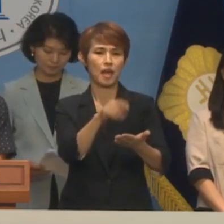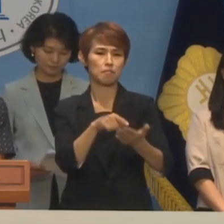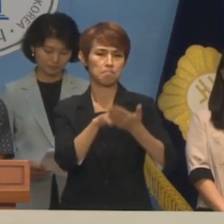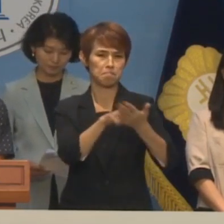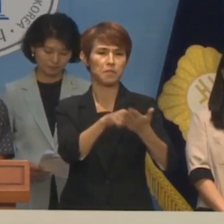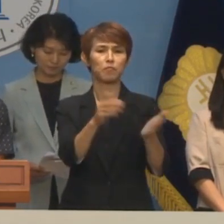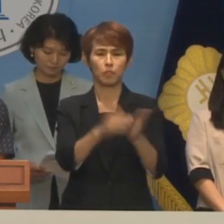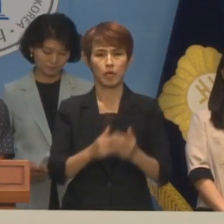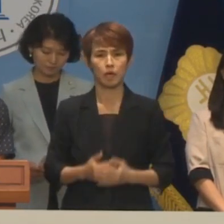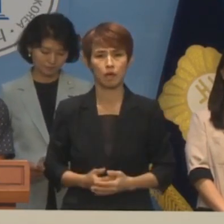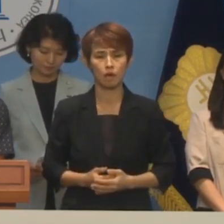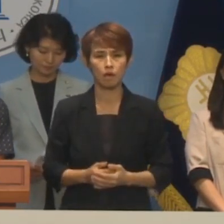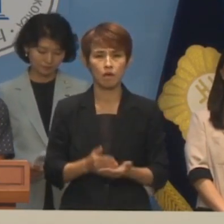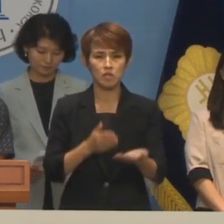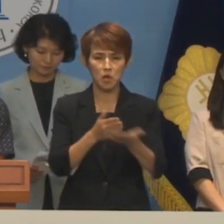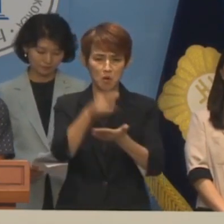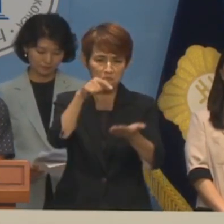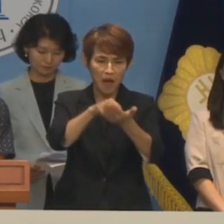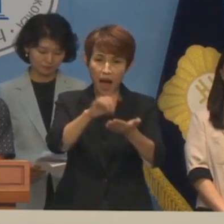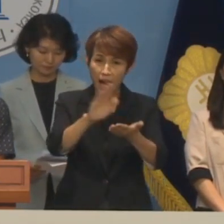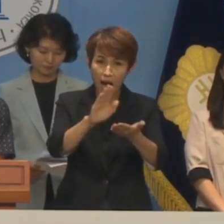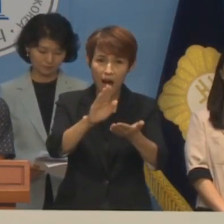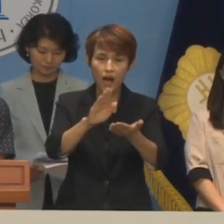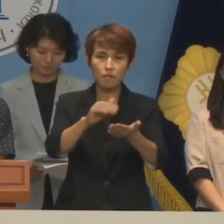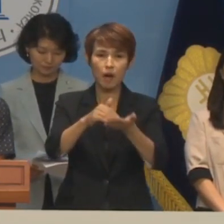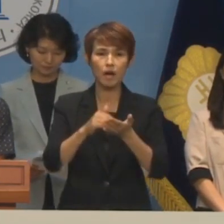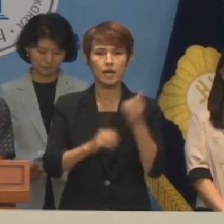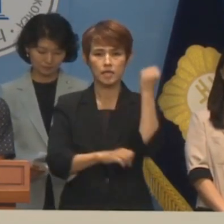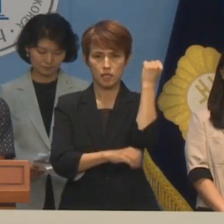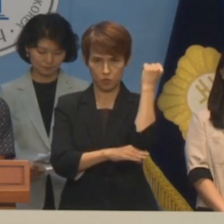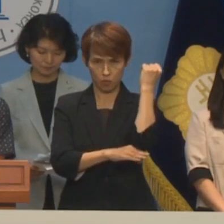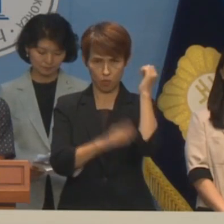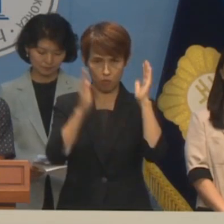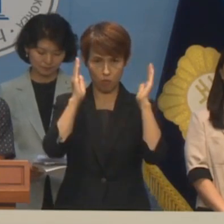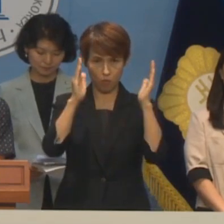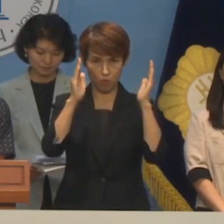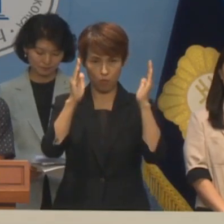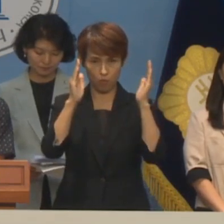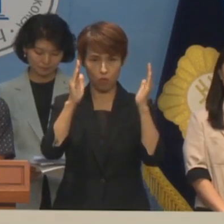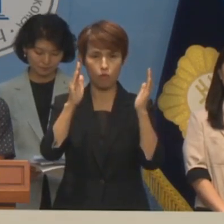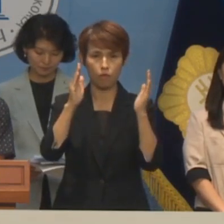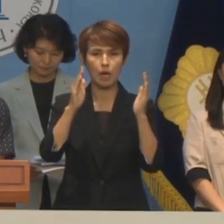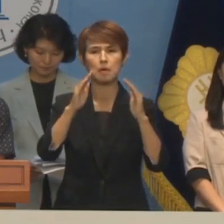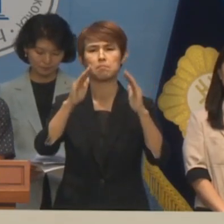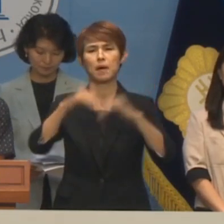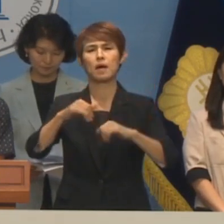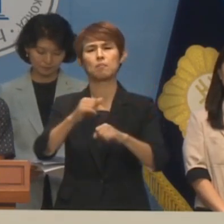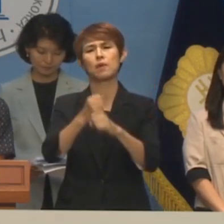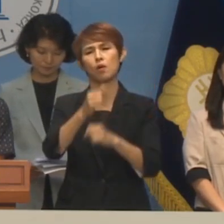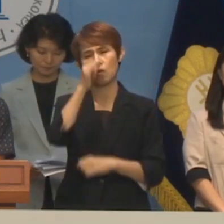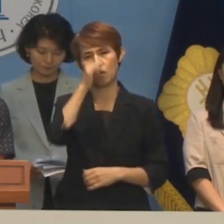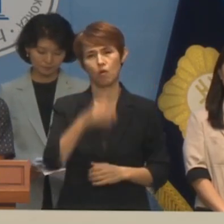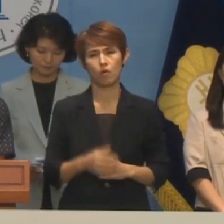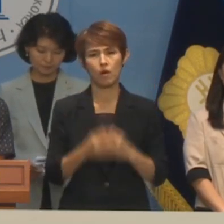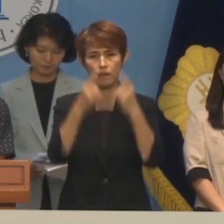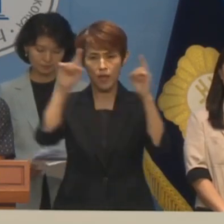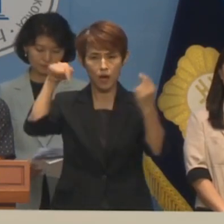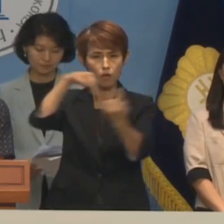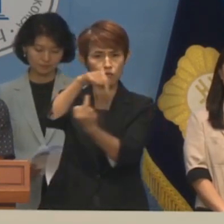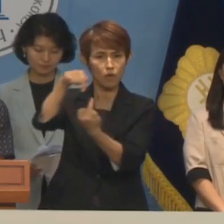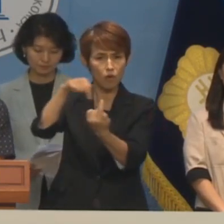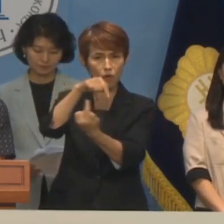시작했다. 무전공 입학 제도는 기초학문과 학문 생태계 붕괴를 이야기하고 대학